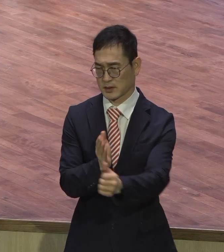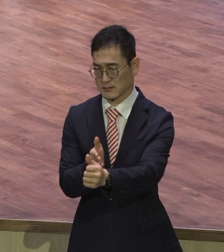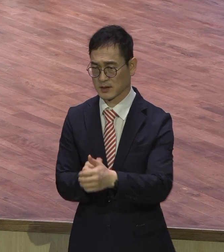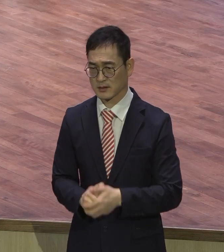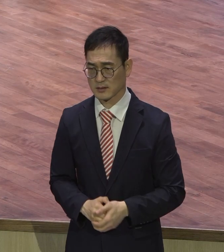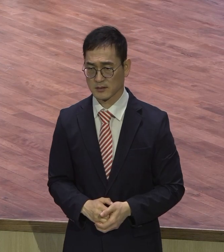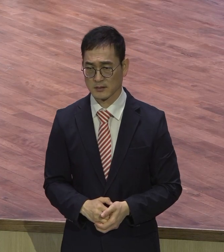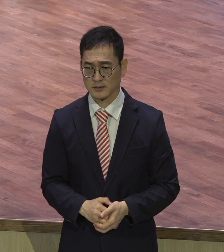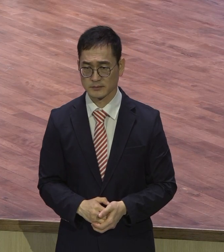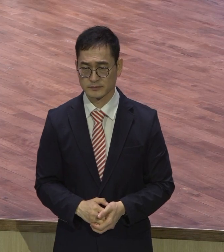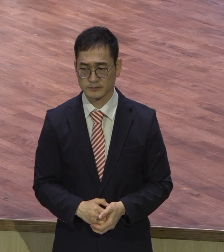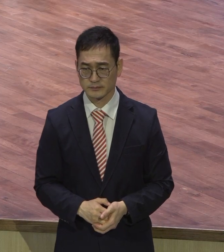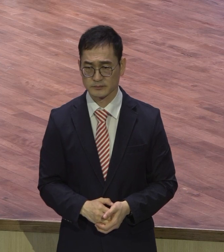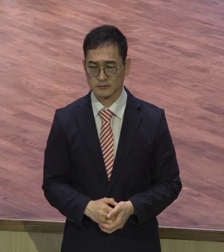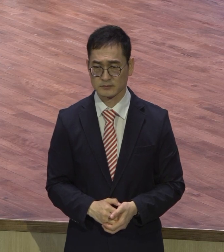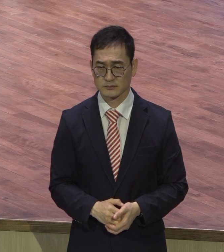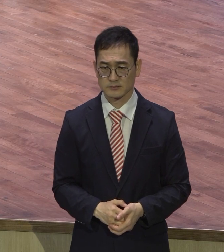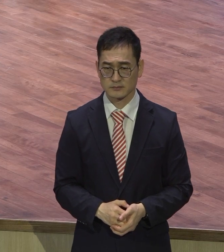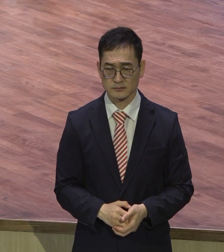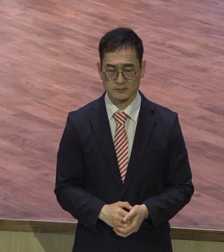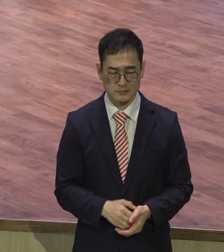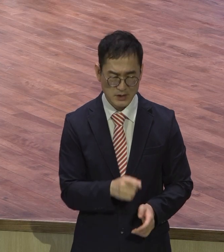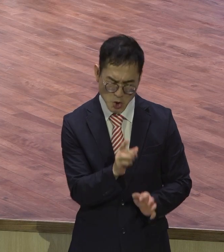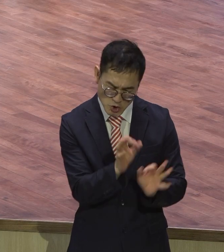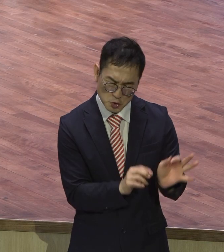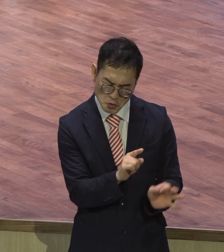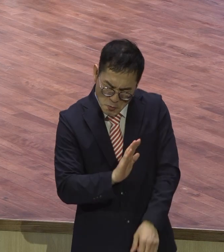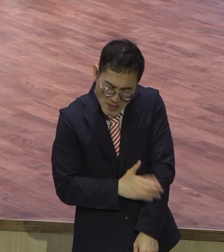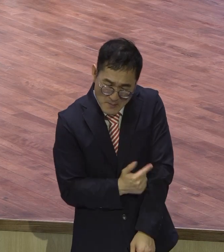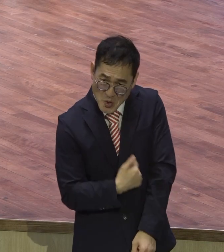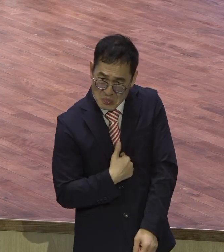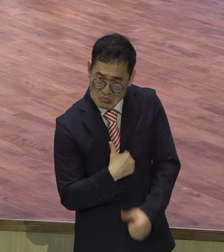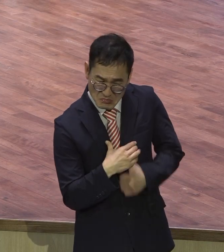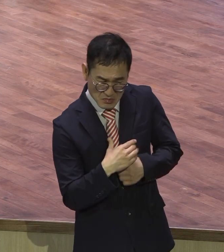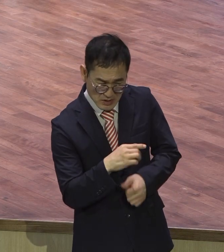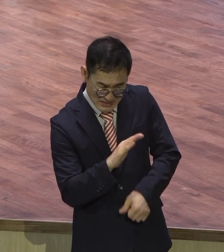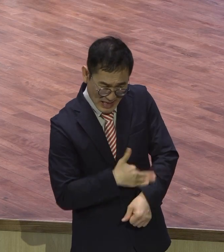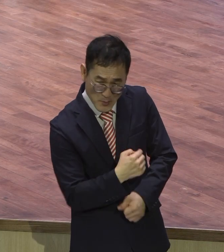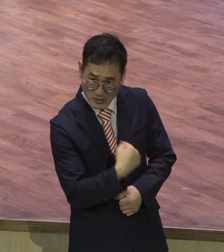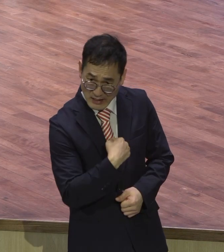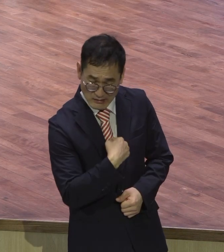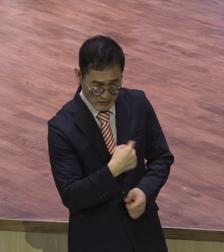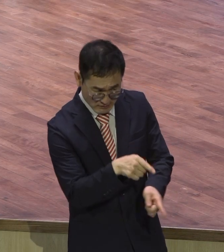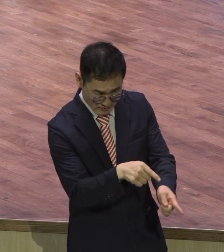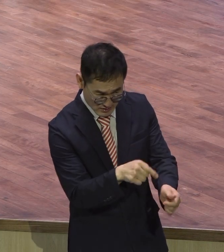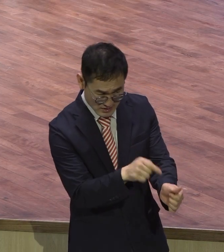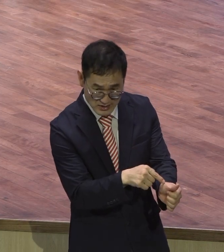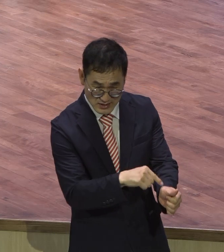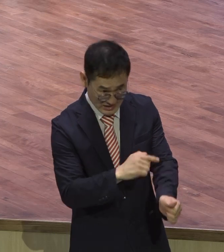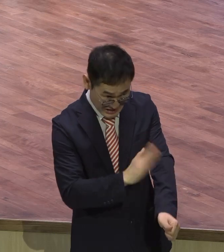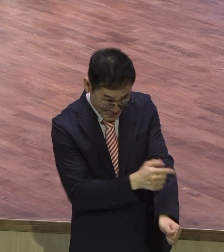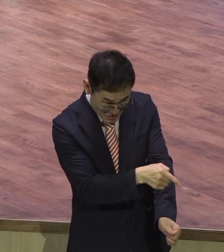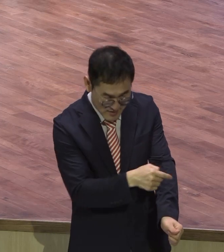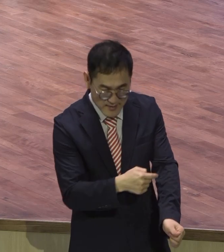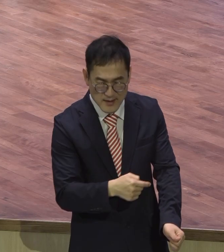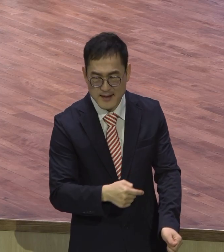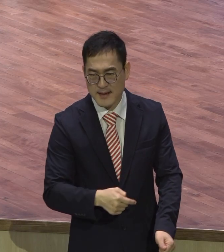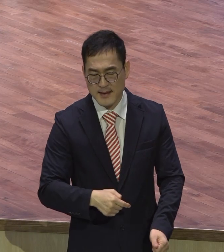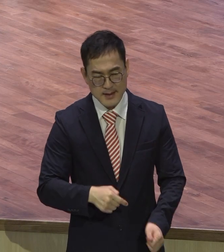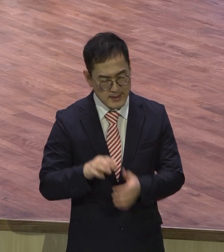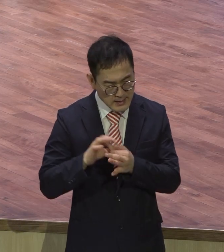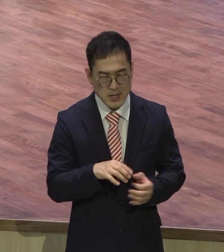잘못된 가지고 씹고 씹고 또 씹고 그거를 10년 20년 평생 보라보면 행복하겠어요